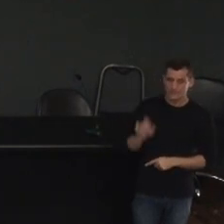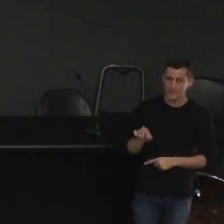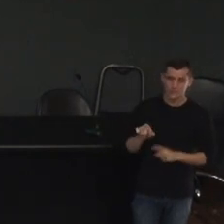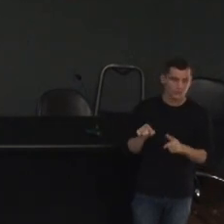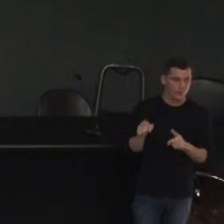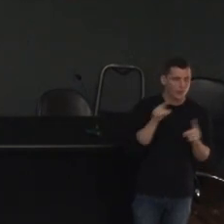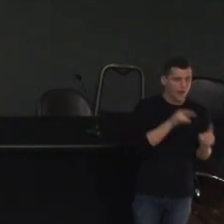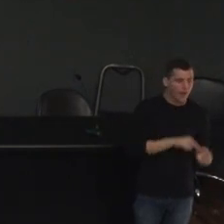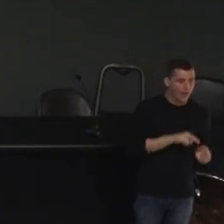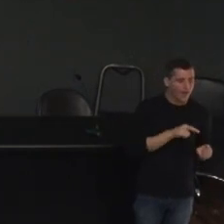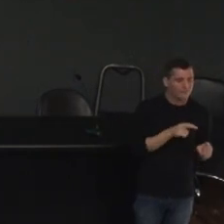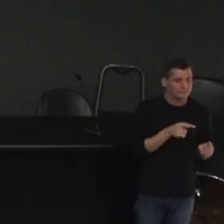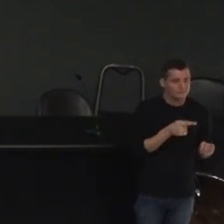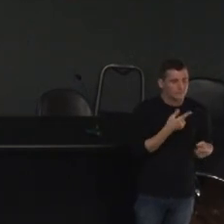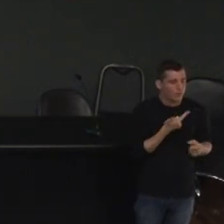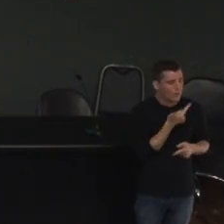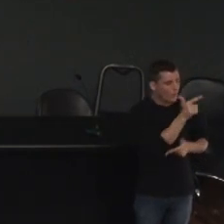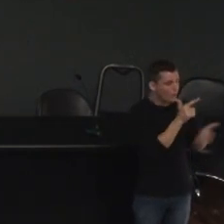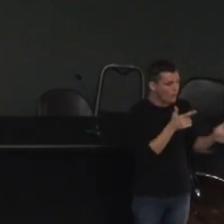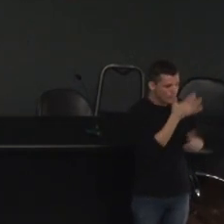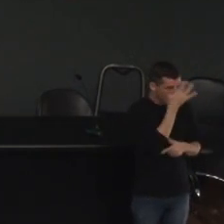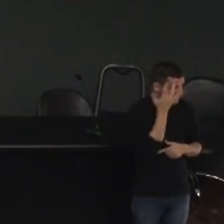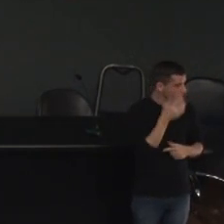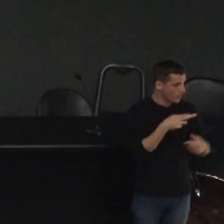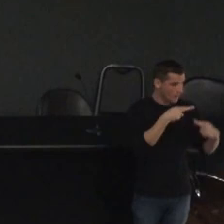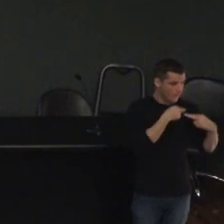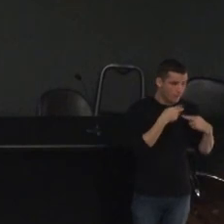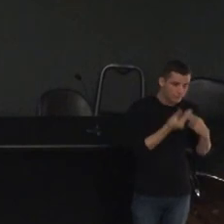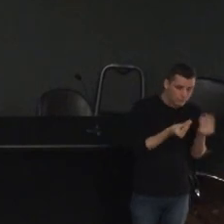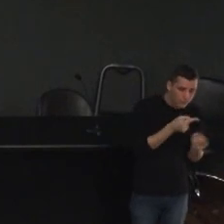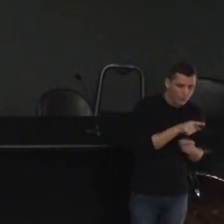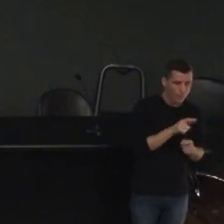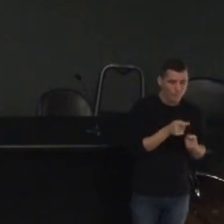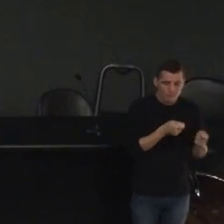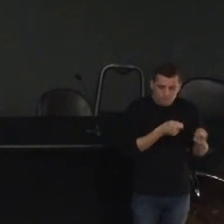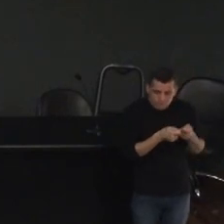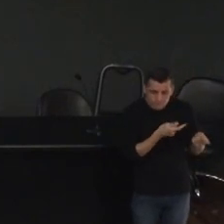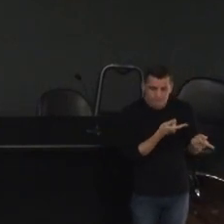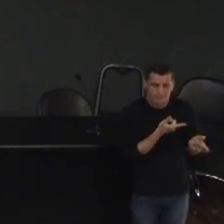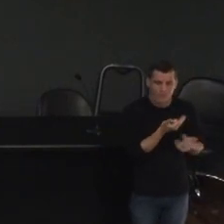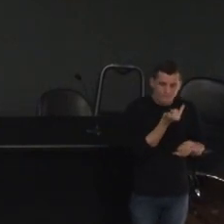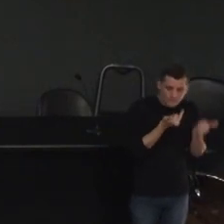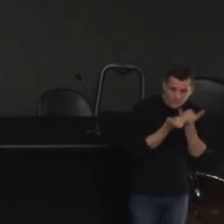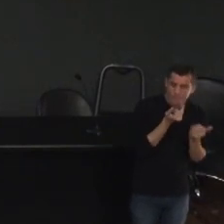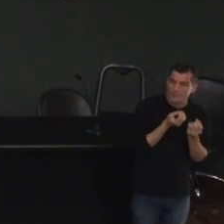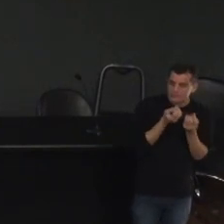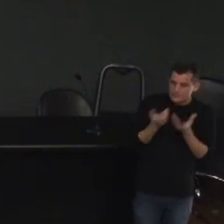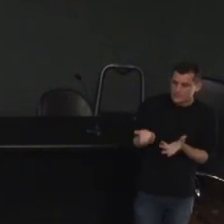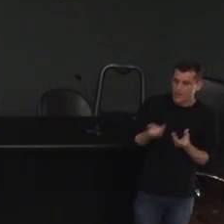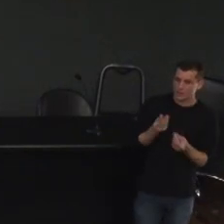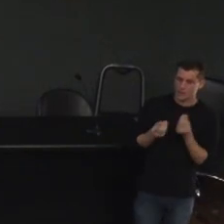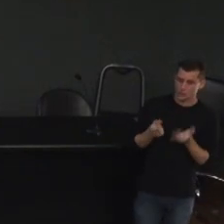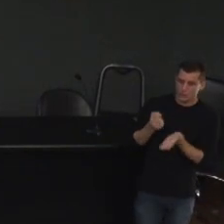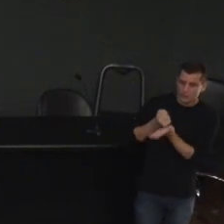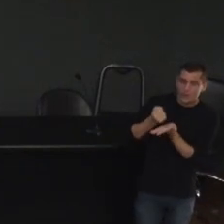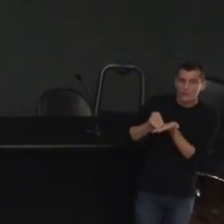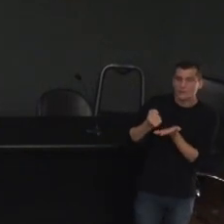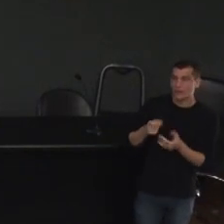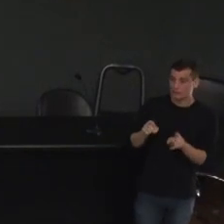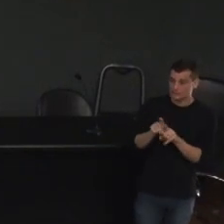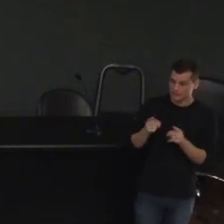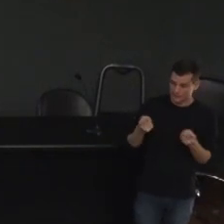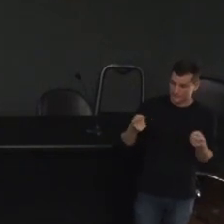Às vezes você depende do operador ou do outro controlador para prestar informação então lá no contrato ou lá no convênio tem essa